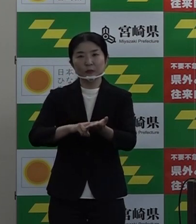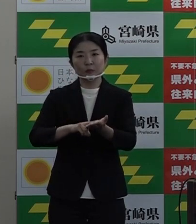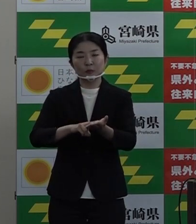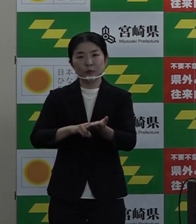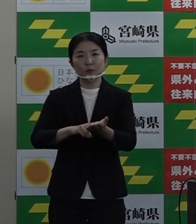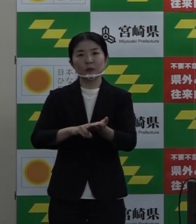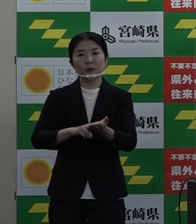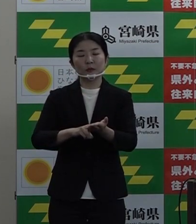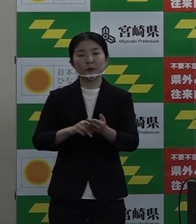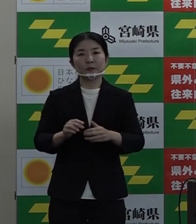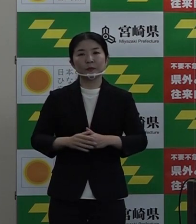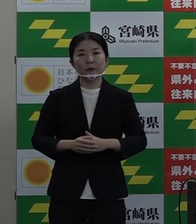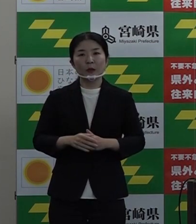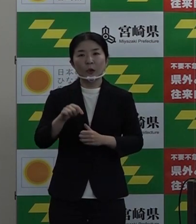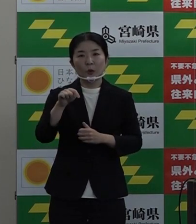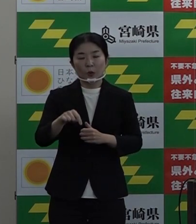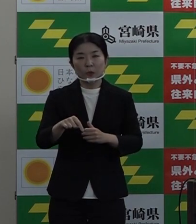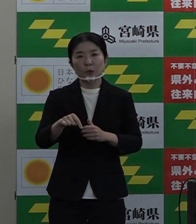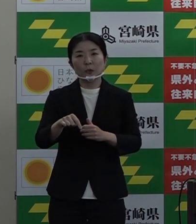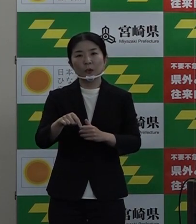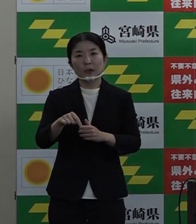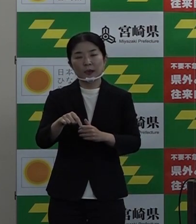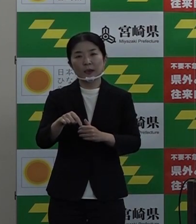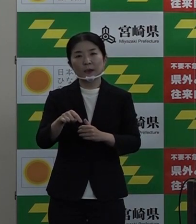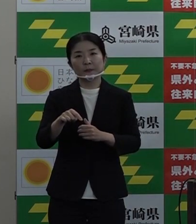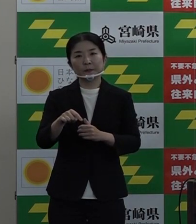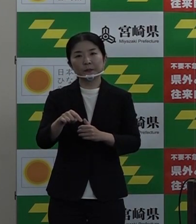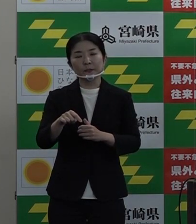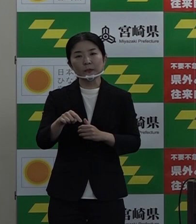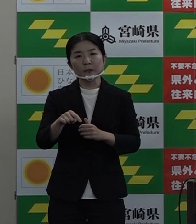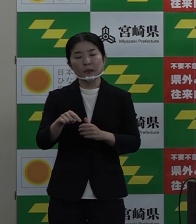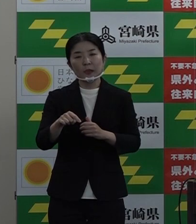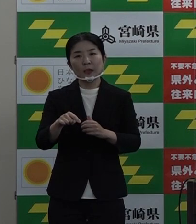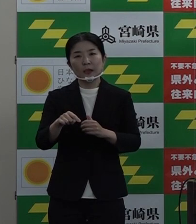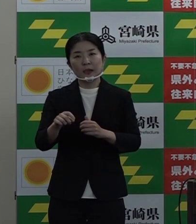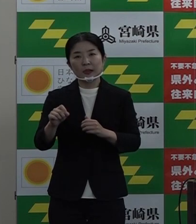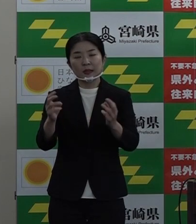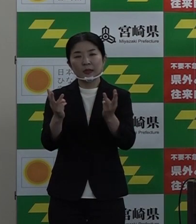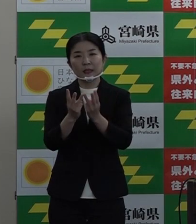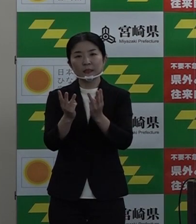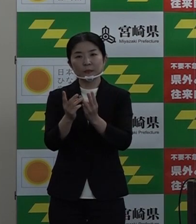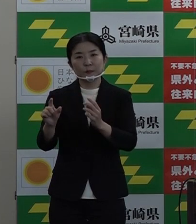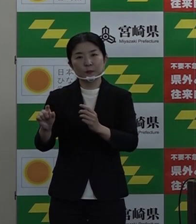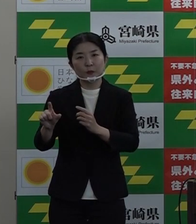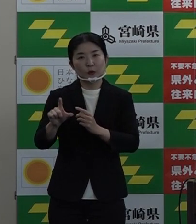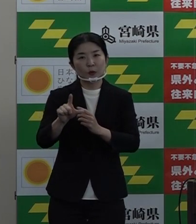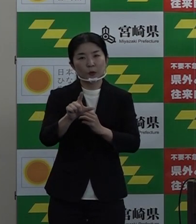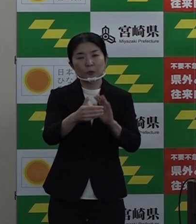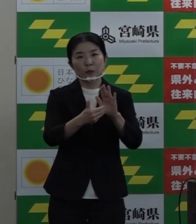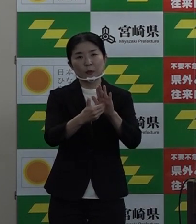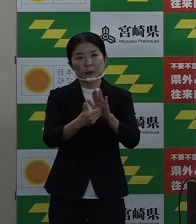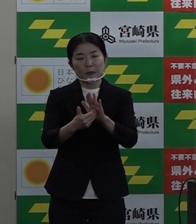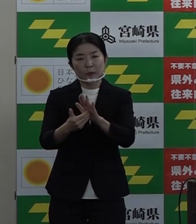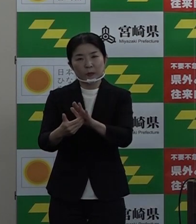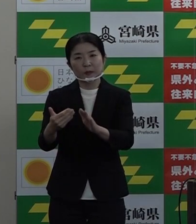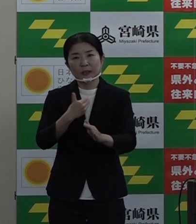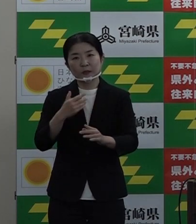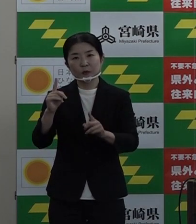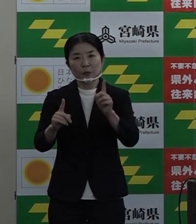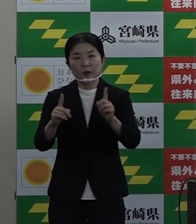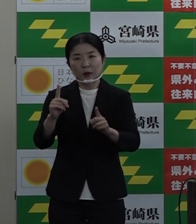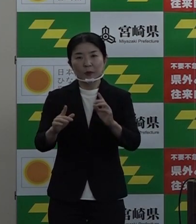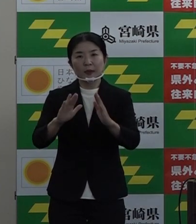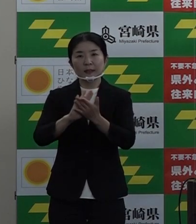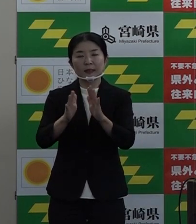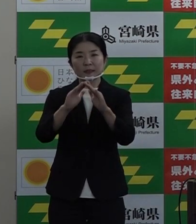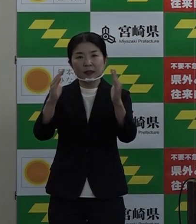であります。これがどの程度こうその伸びを抑えることができるかというのは、この県全体というものに今大